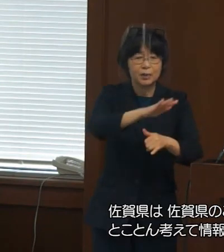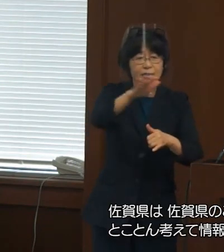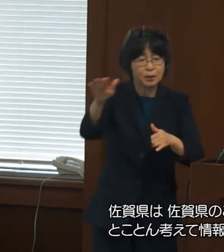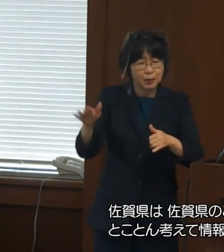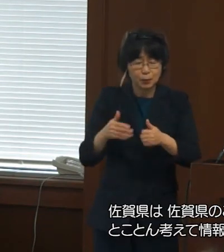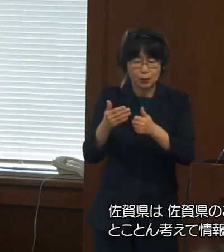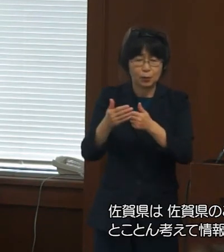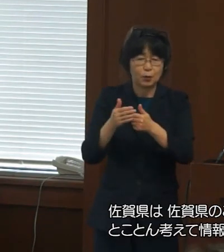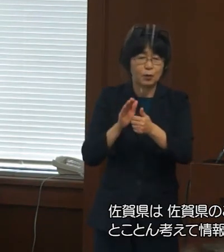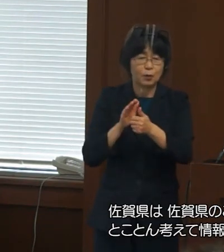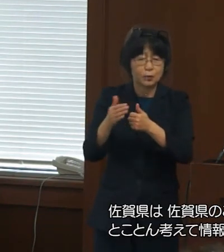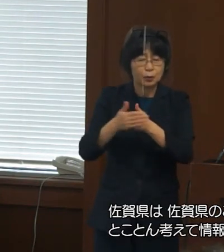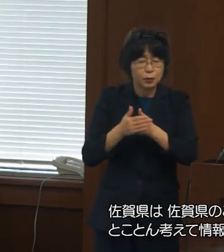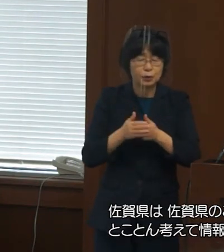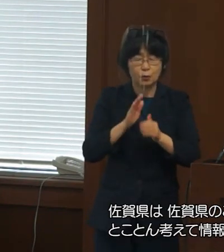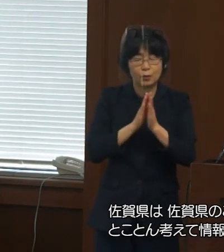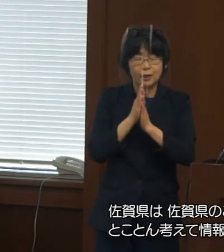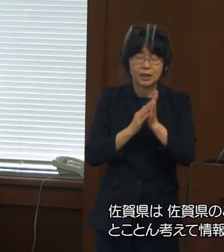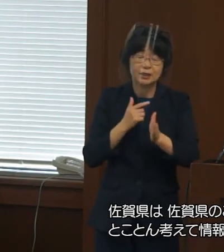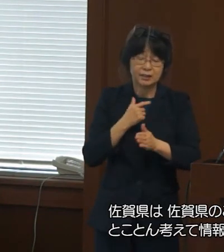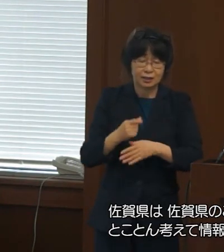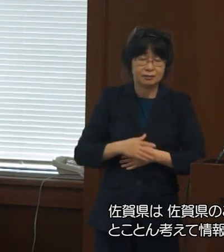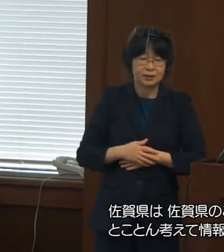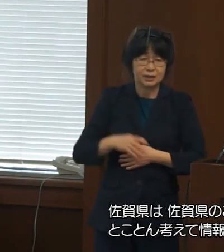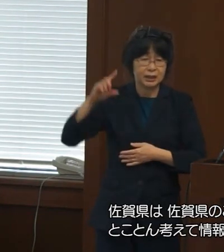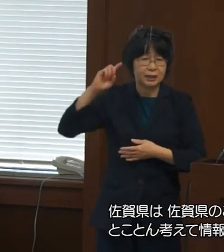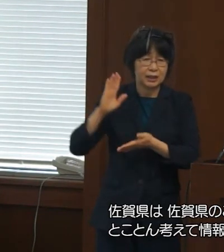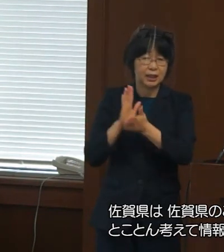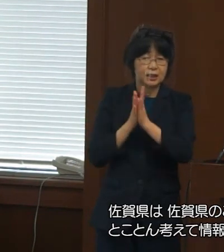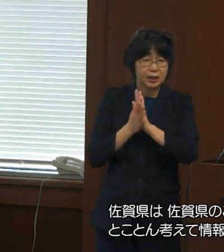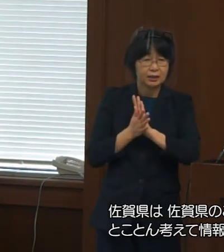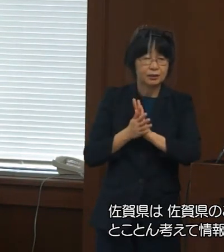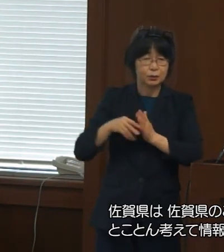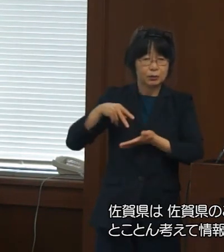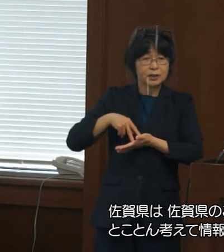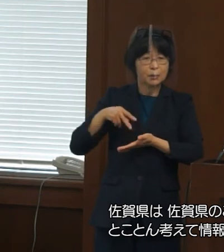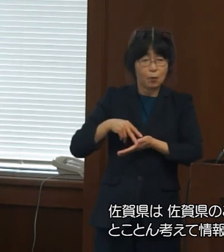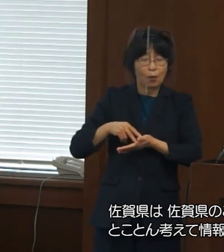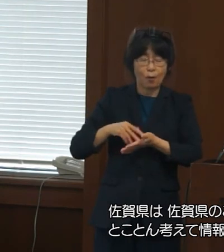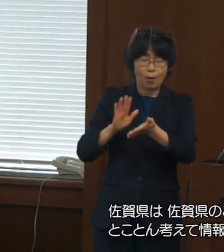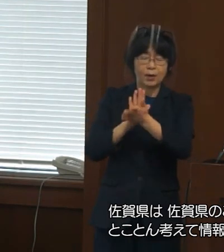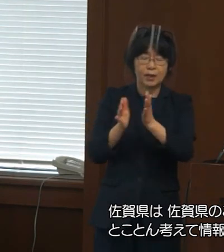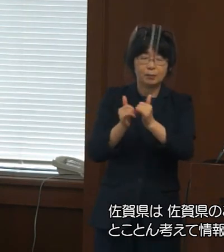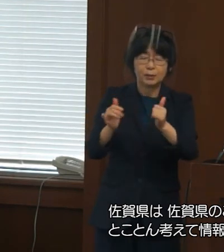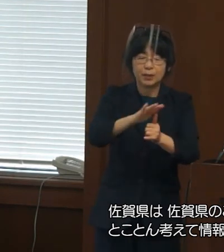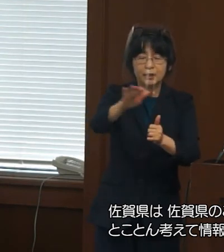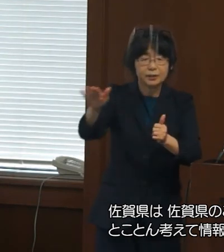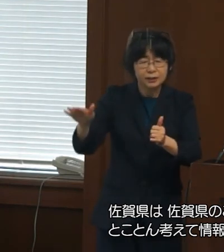県は佐賀県のことをとことん考えて情報発信をしておりますので、